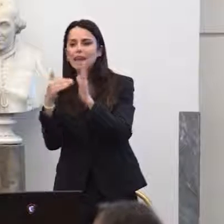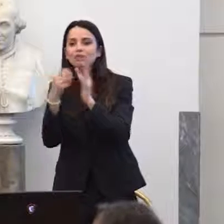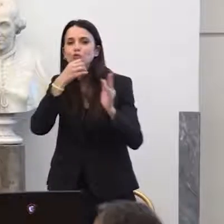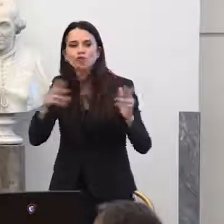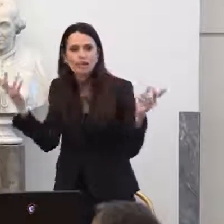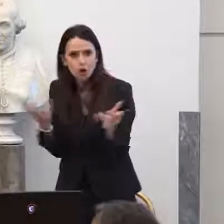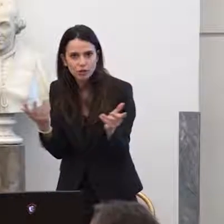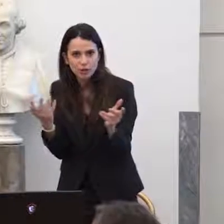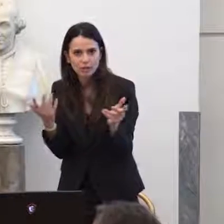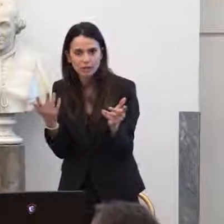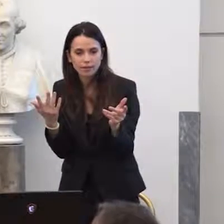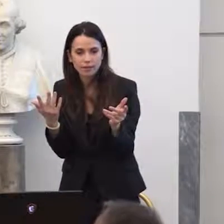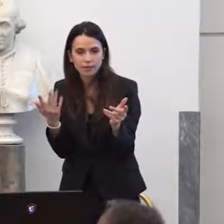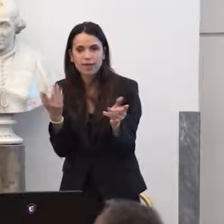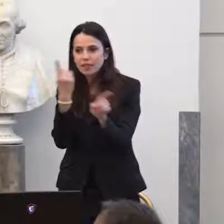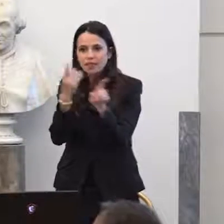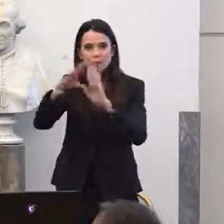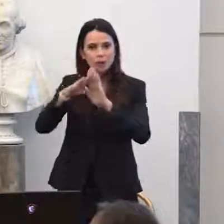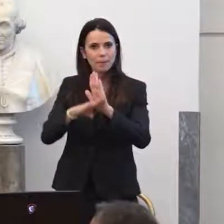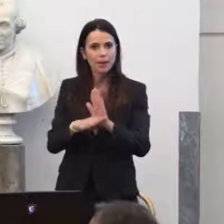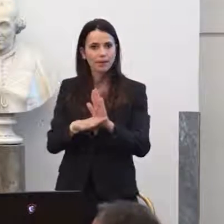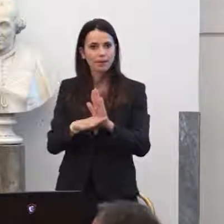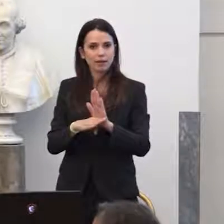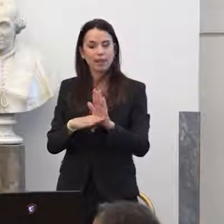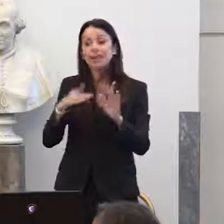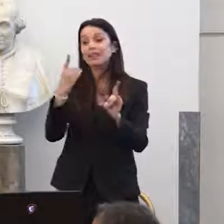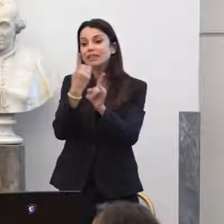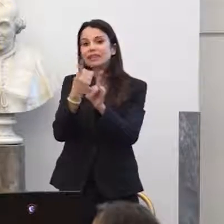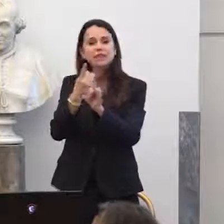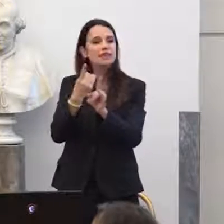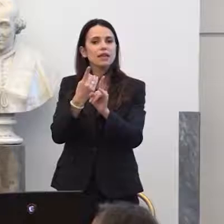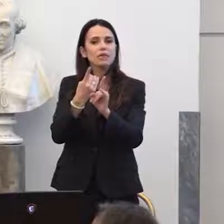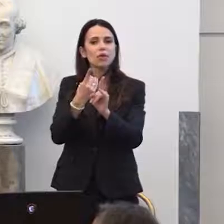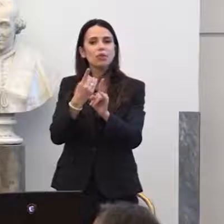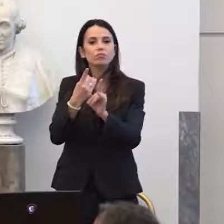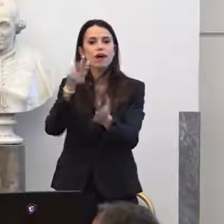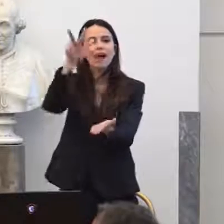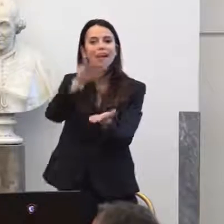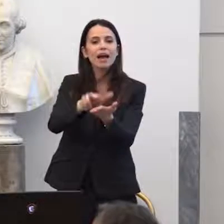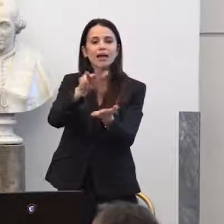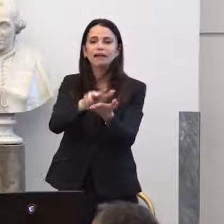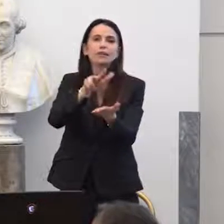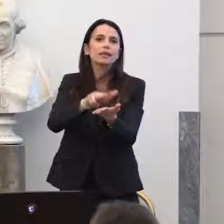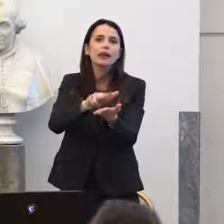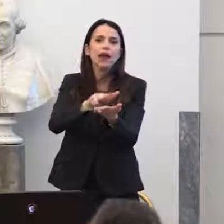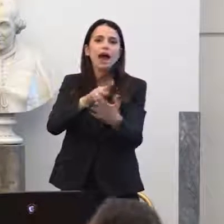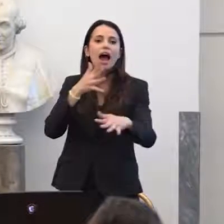succede, e quindi in qualche modo garantire un rapido accesso anche alle strutture di lungo